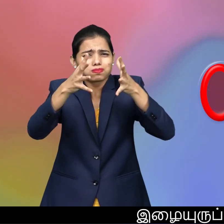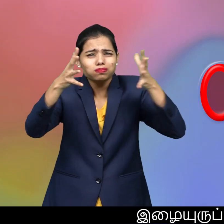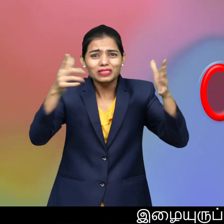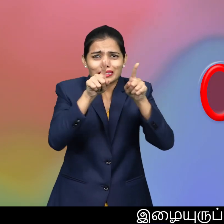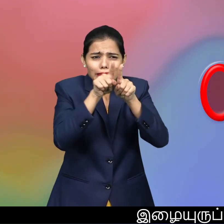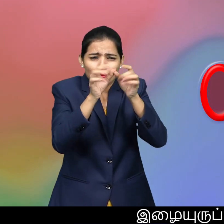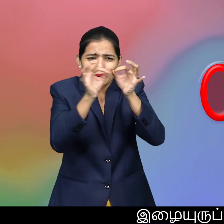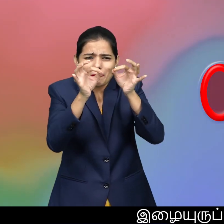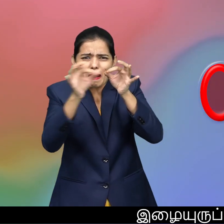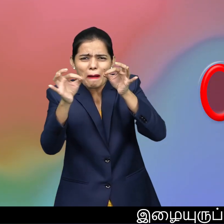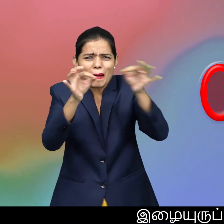அவசியம்.